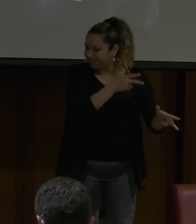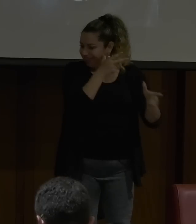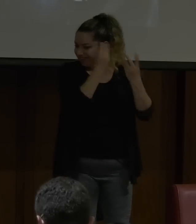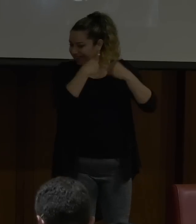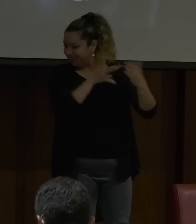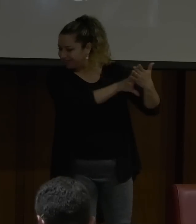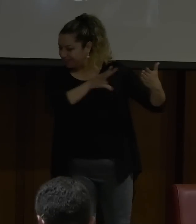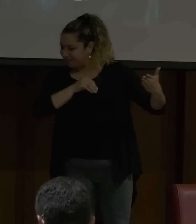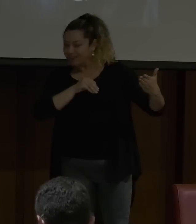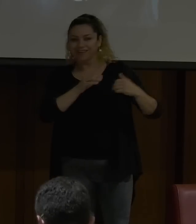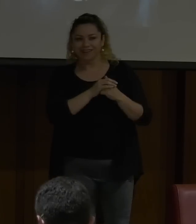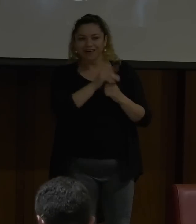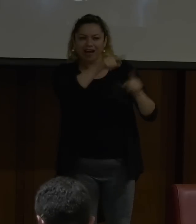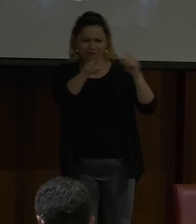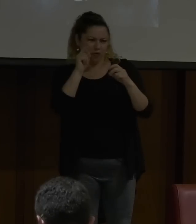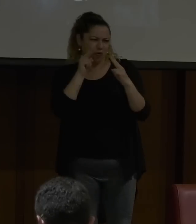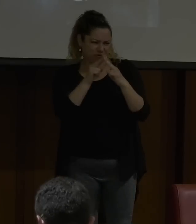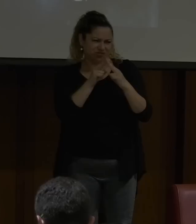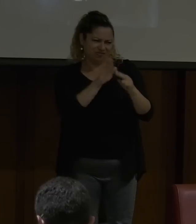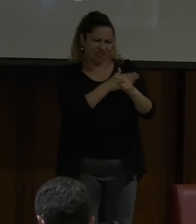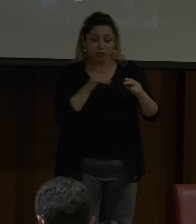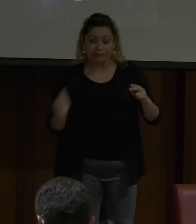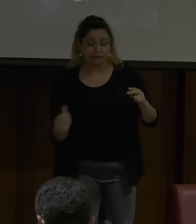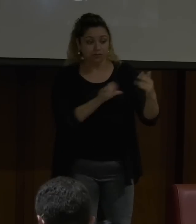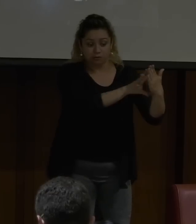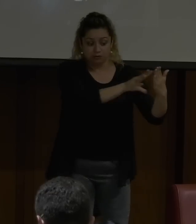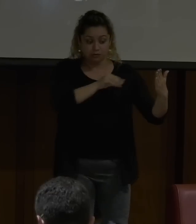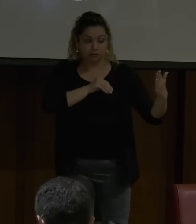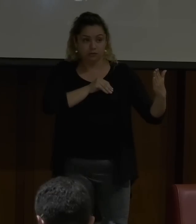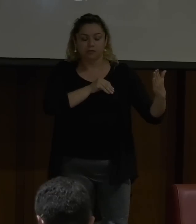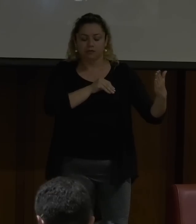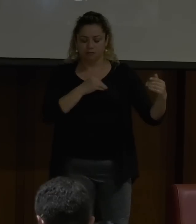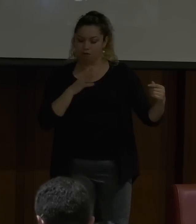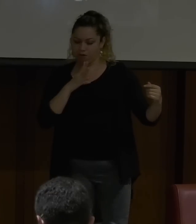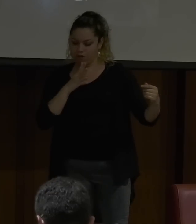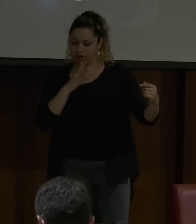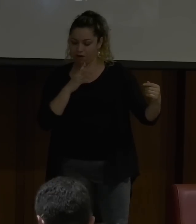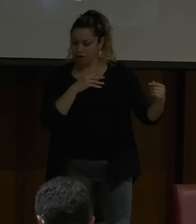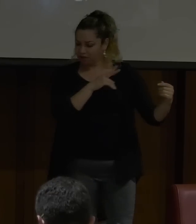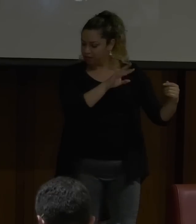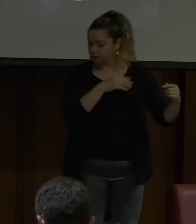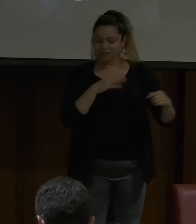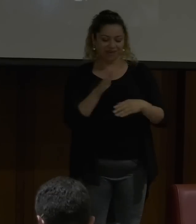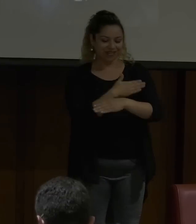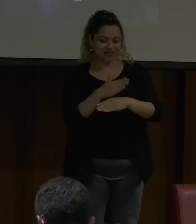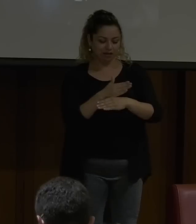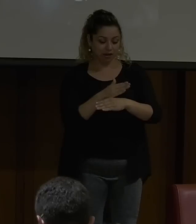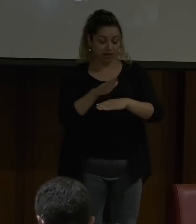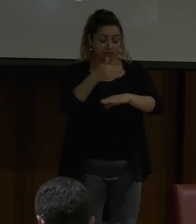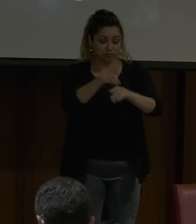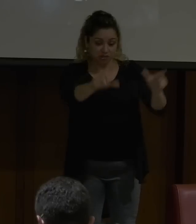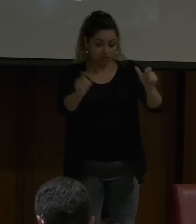vivía, ya conocemos esta ranchera, y oyó luego batir de palmas y oyó también elogios. Vuelvo